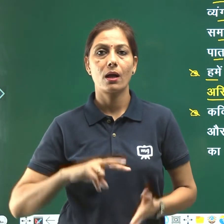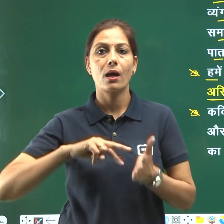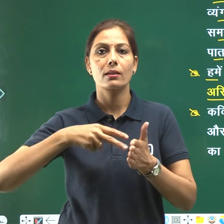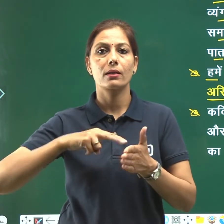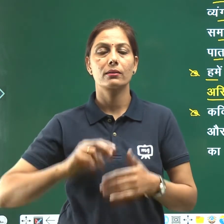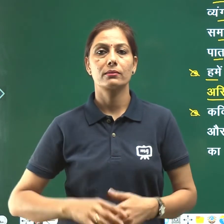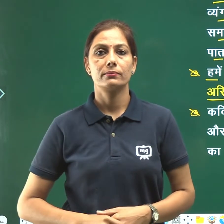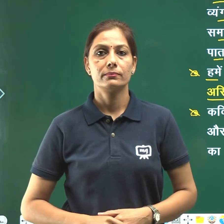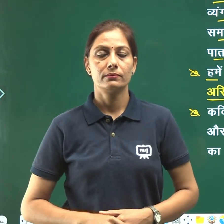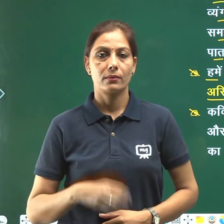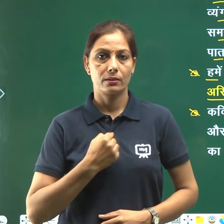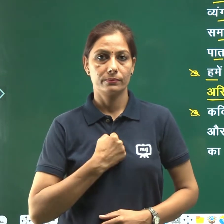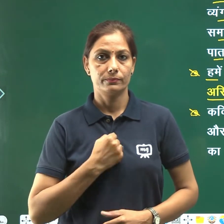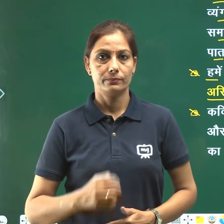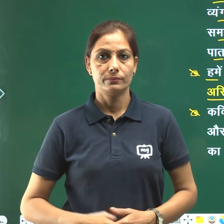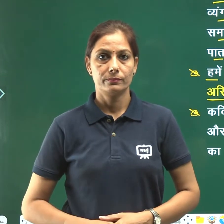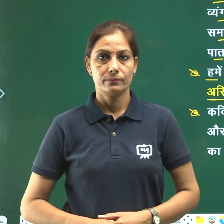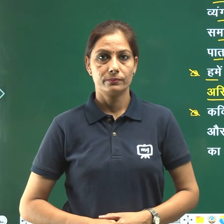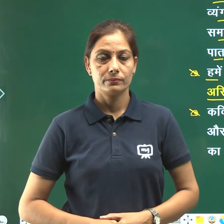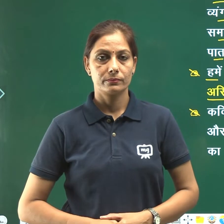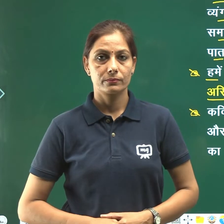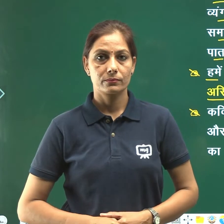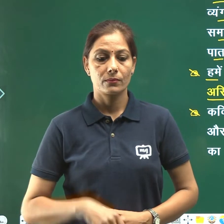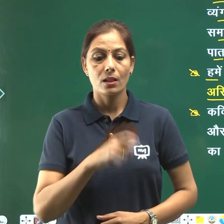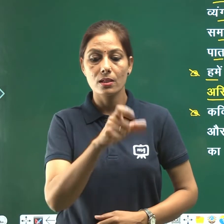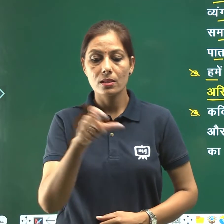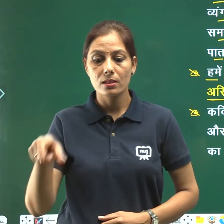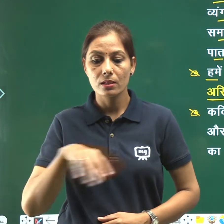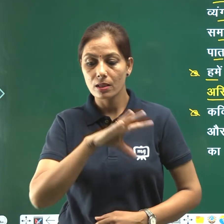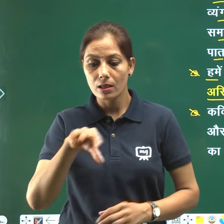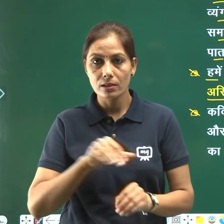अर्थात हम समाज के बिना